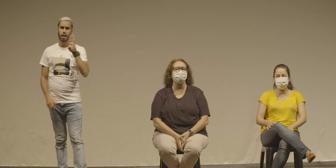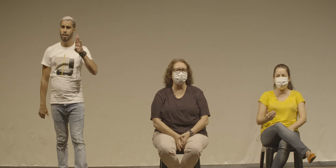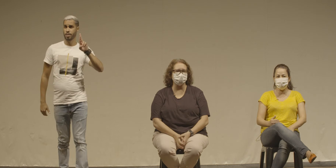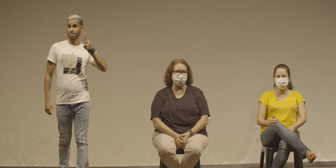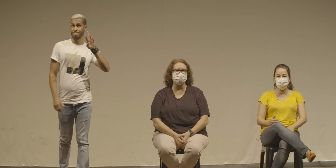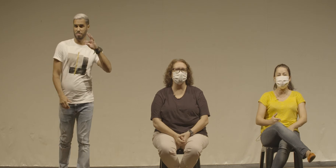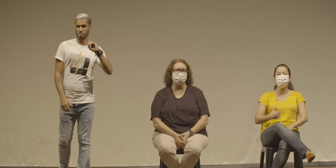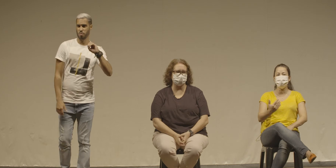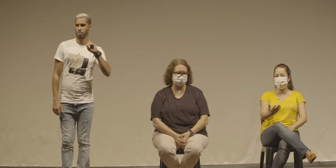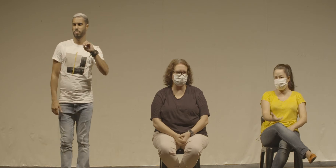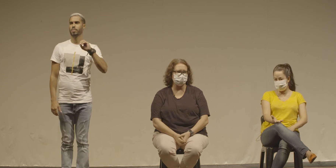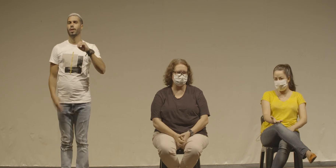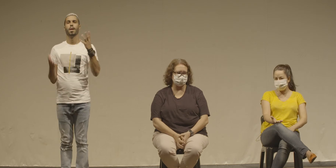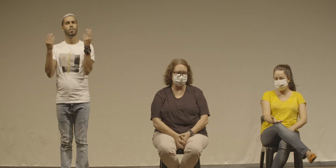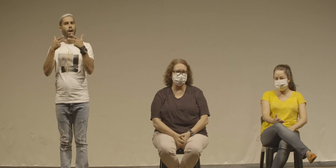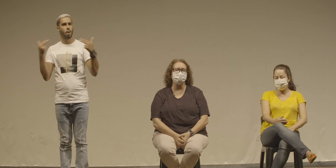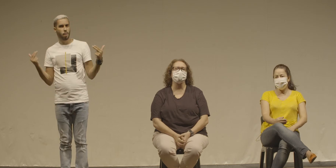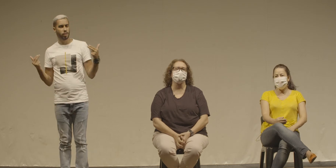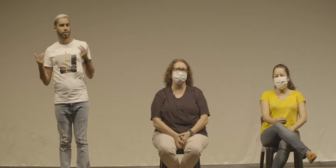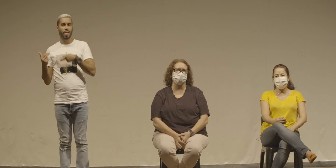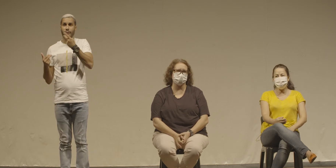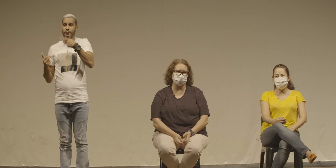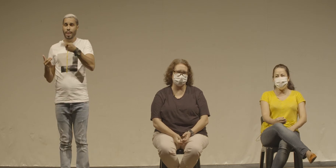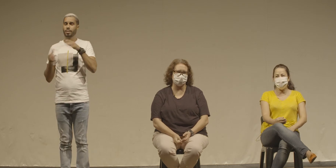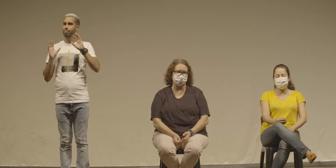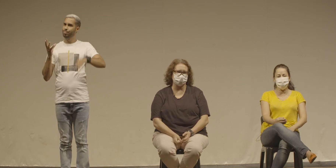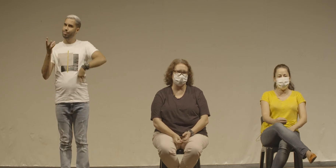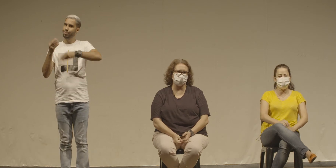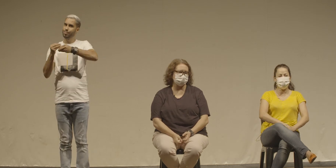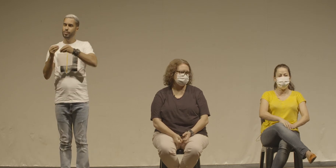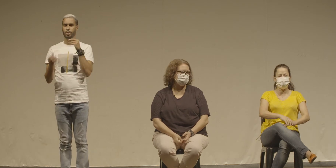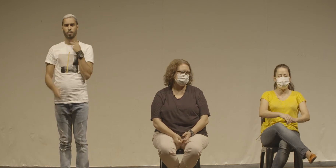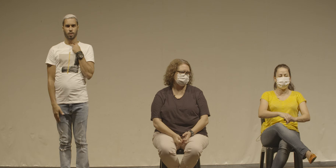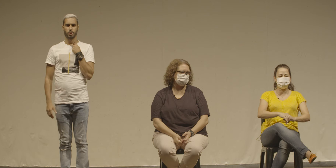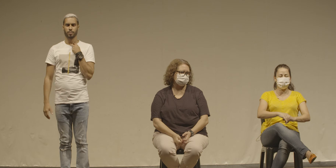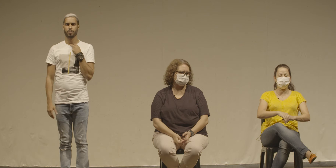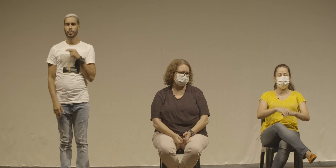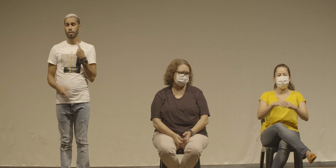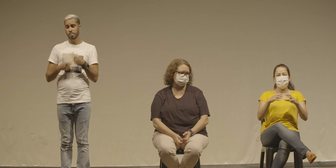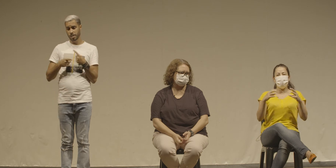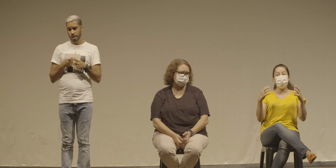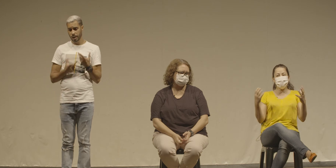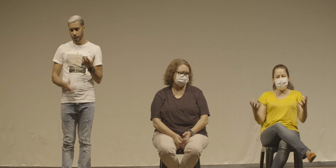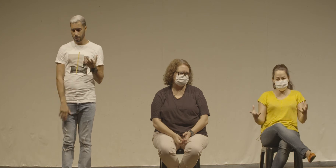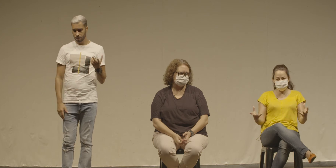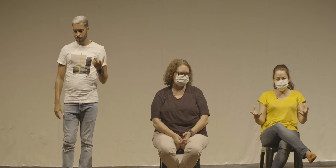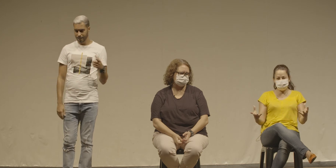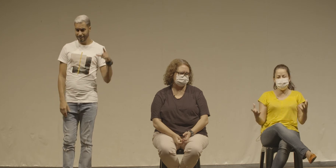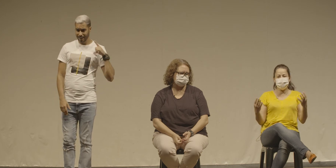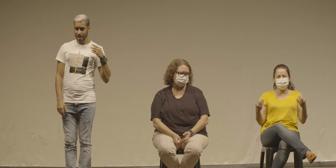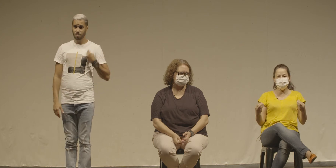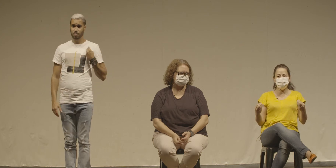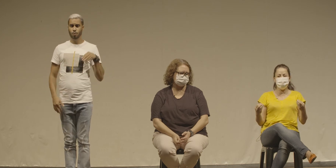que foi dito e que a gente não pode colocar, até porque existe todo um